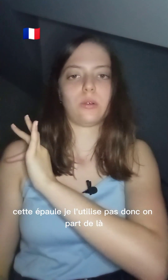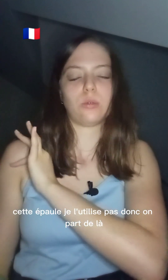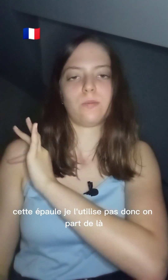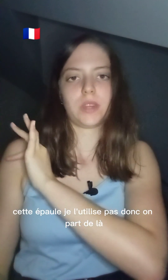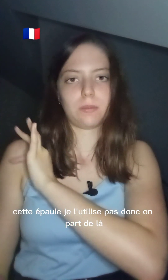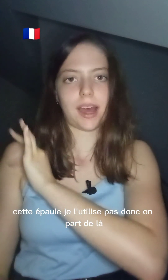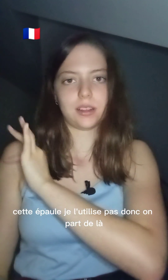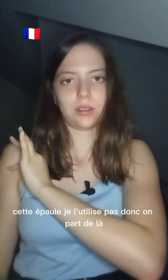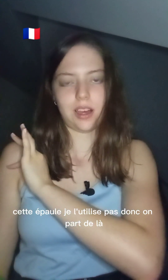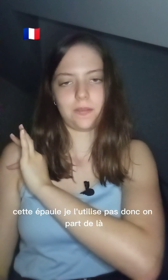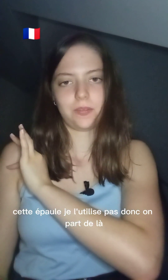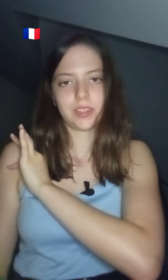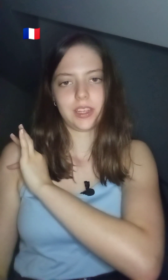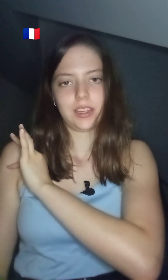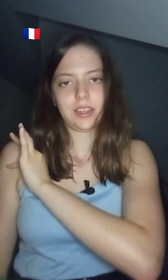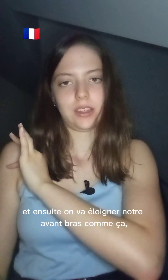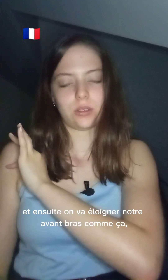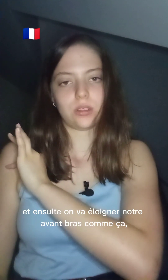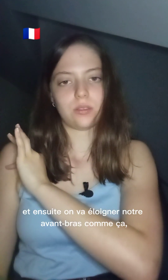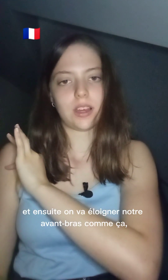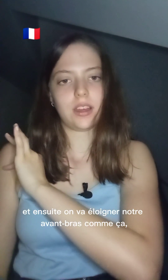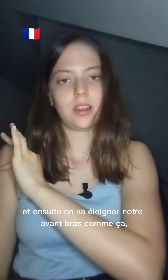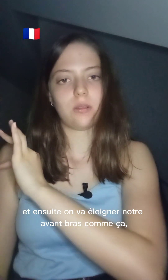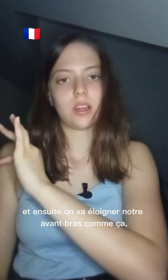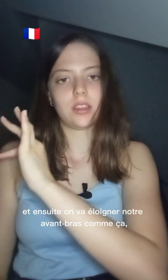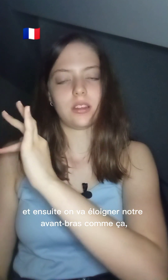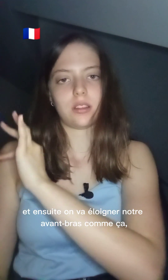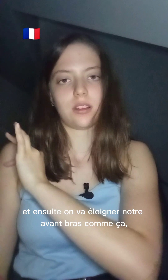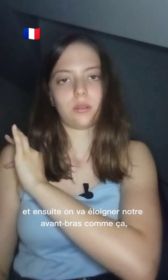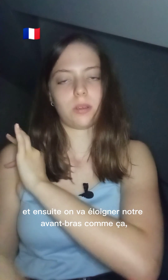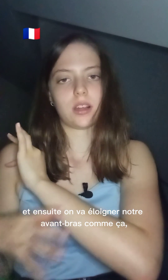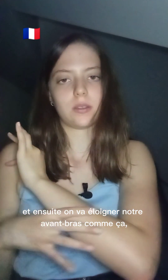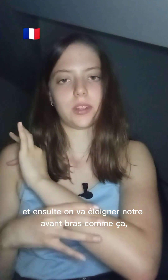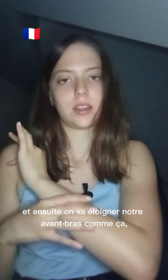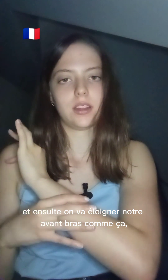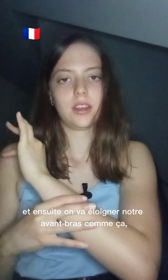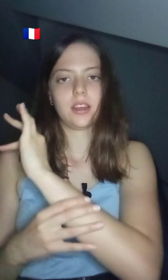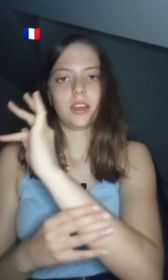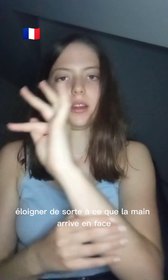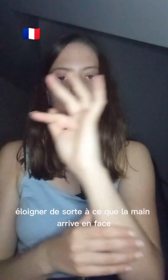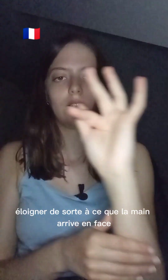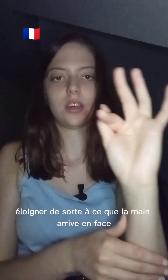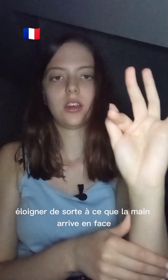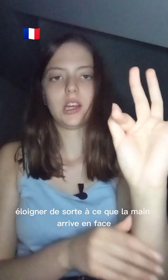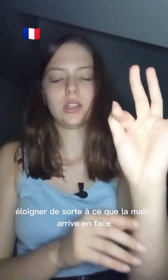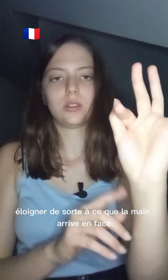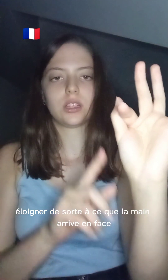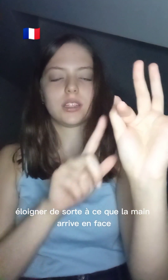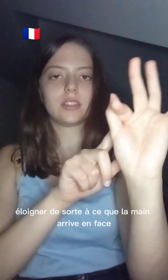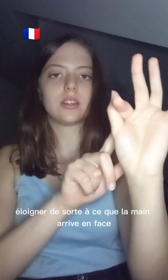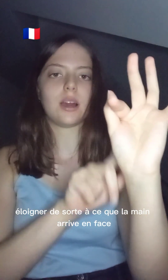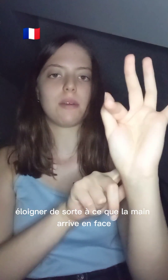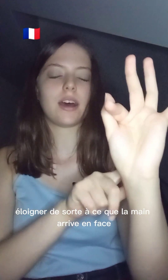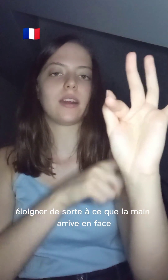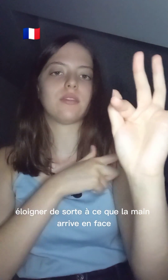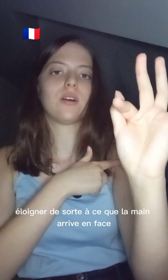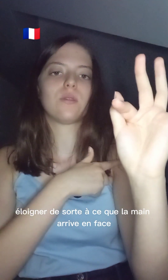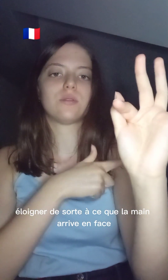on part de là. Et ensuite on va éloigner notre avant-bras comme ça, éloigner, de sorte à ce que la main arrive en